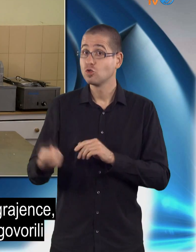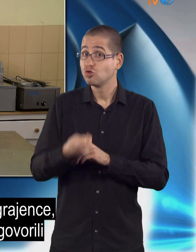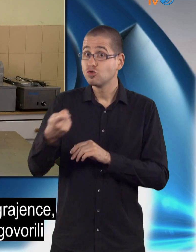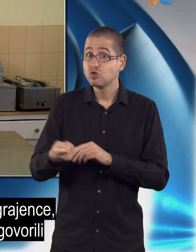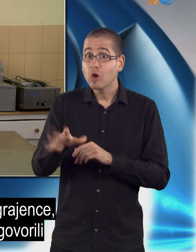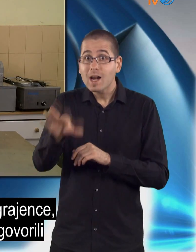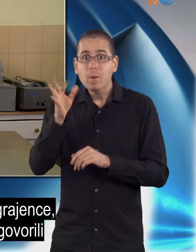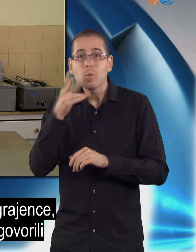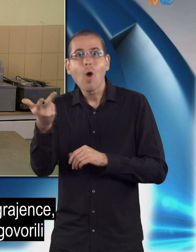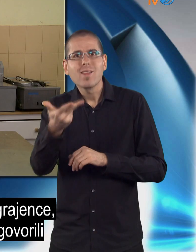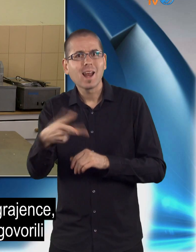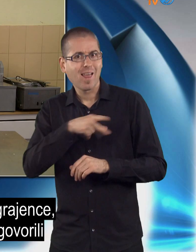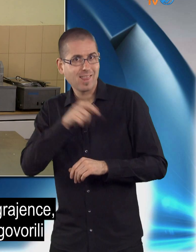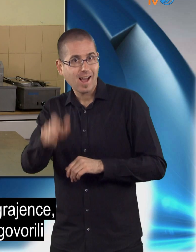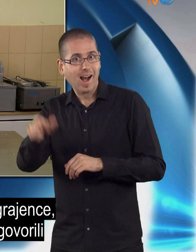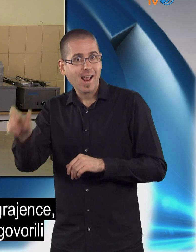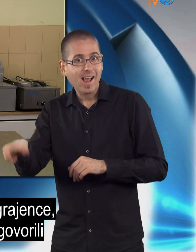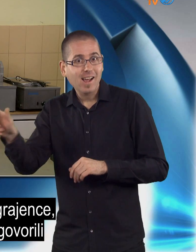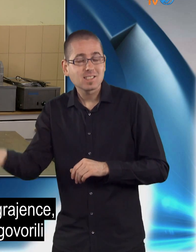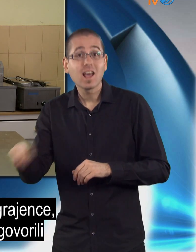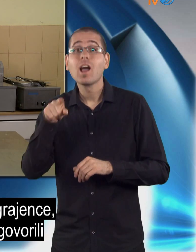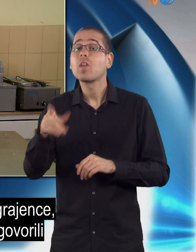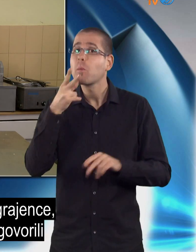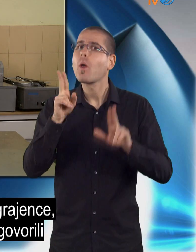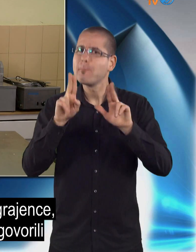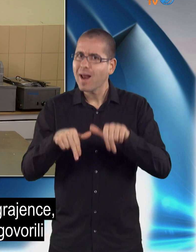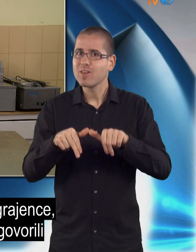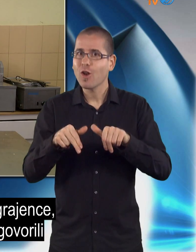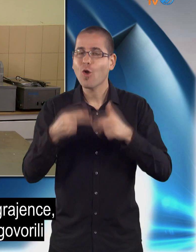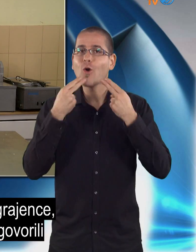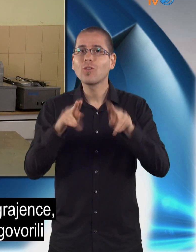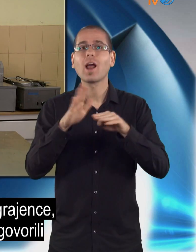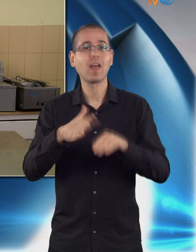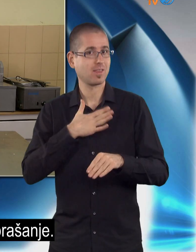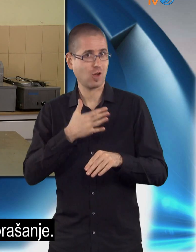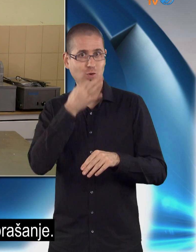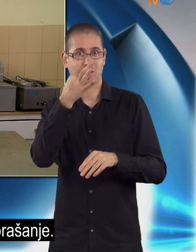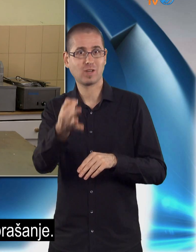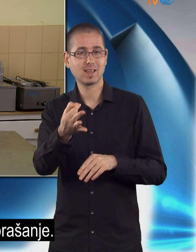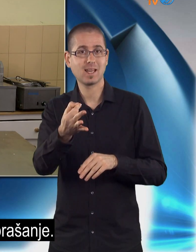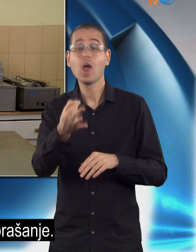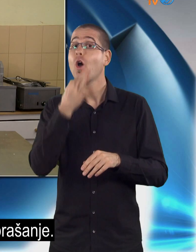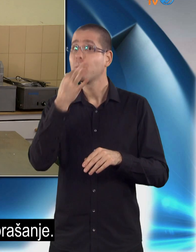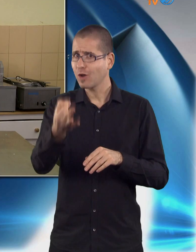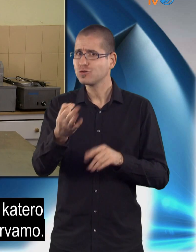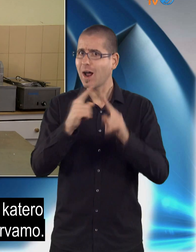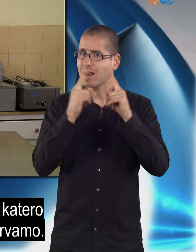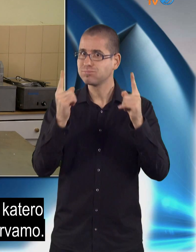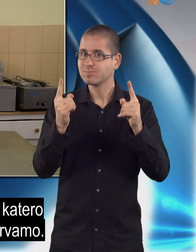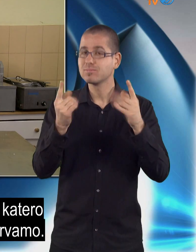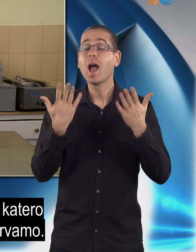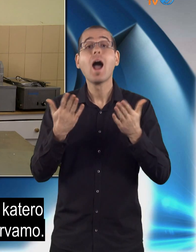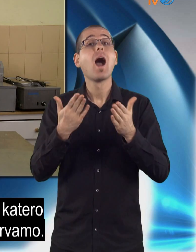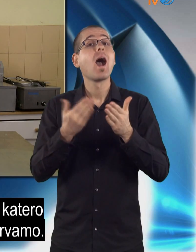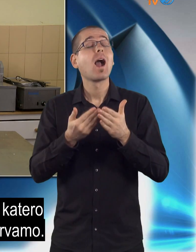Izžrebali bomo 3 nagrajence, katere bodo pravilno odgovorili na naše vprašanje. Vprašanje se